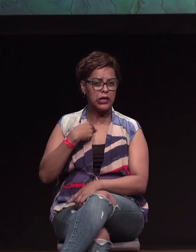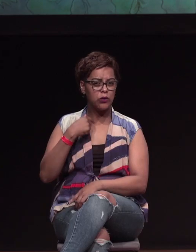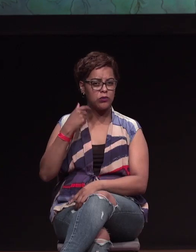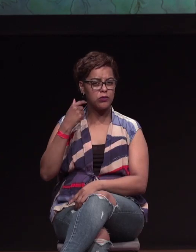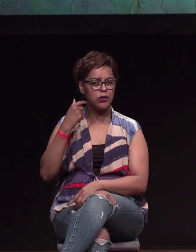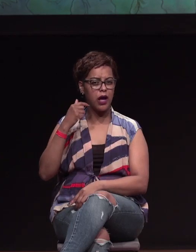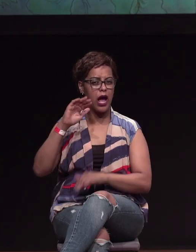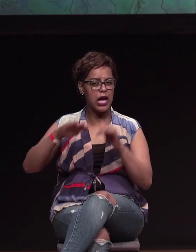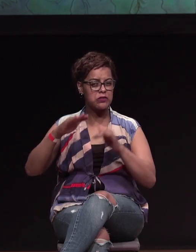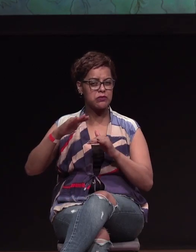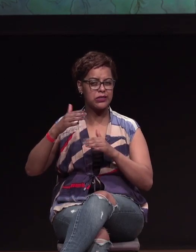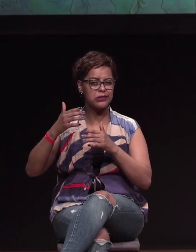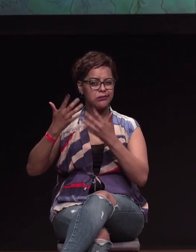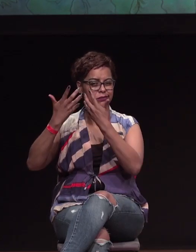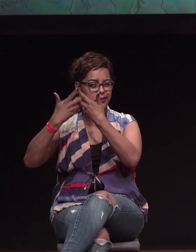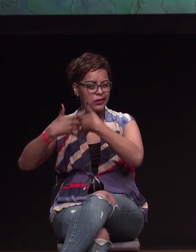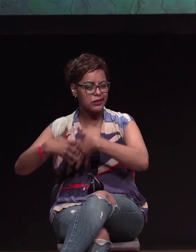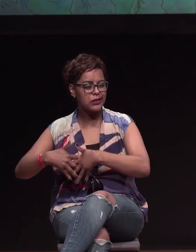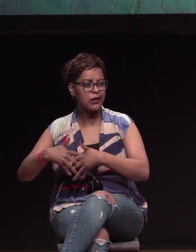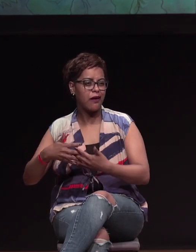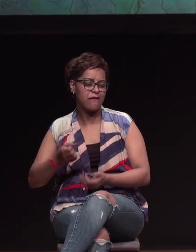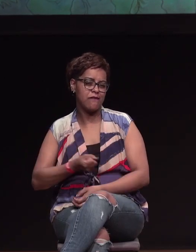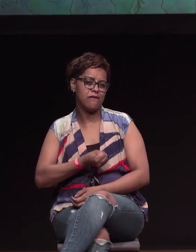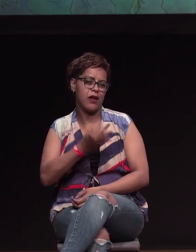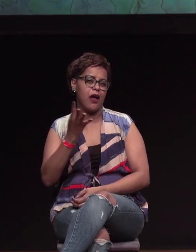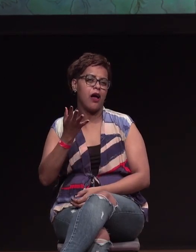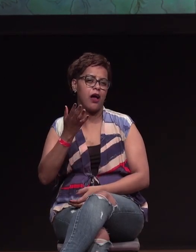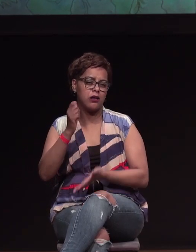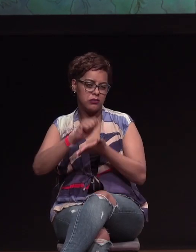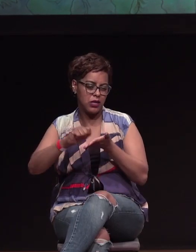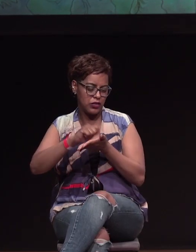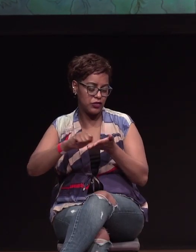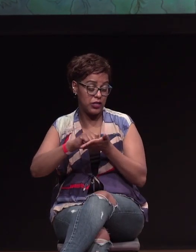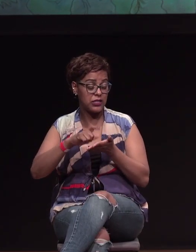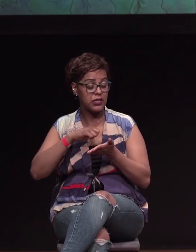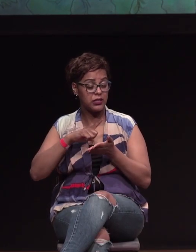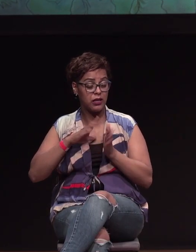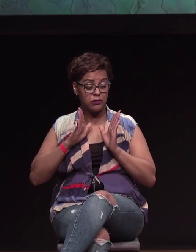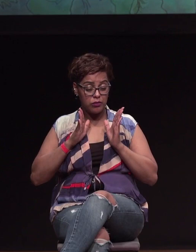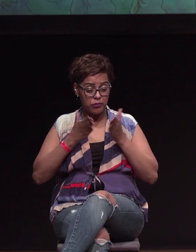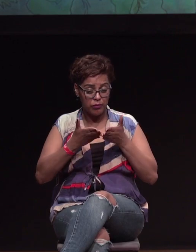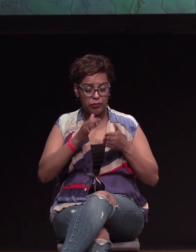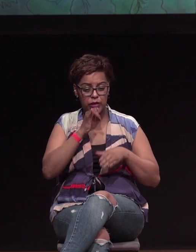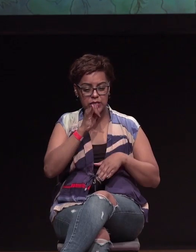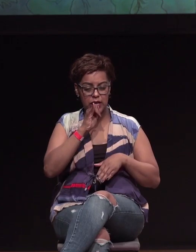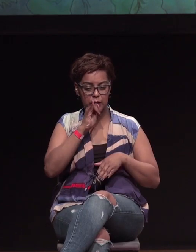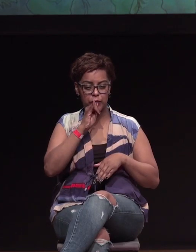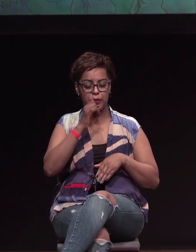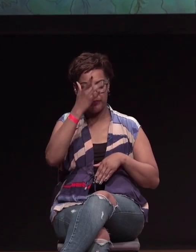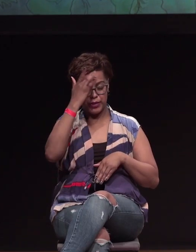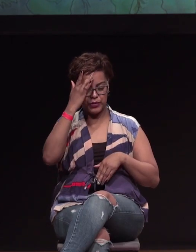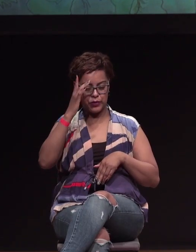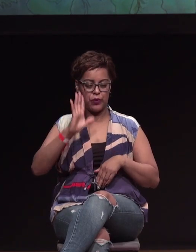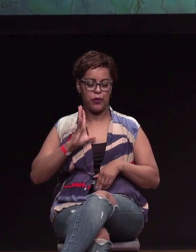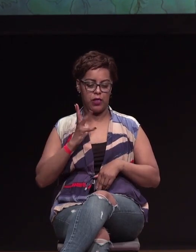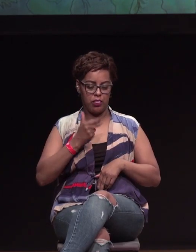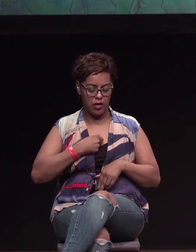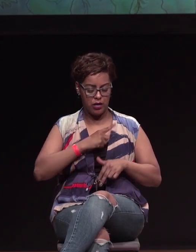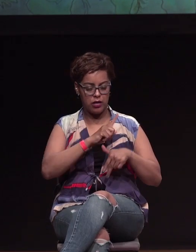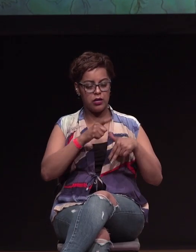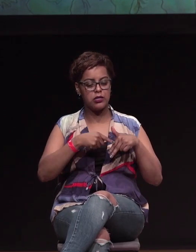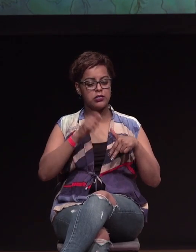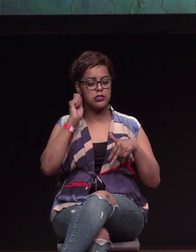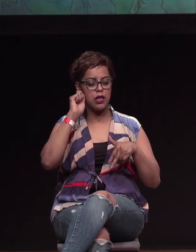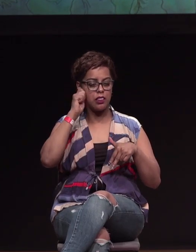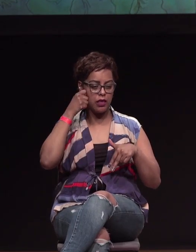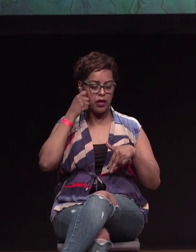que têm a presença de algum marcador social da diferença, pessoas trans, artistas negros ou indígenas,